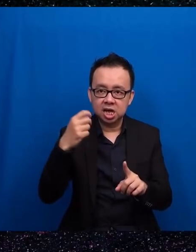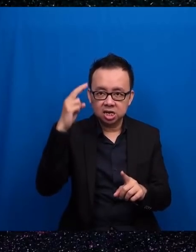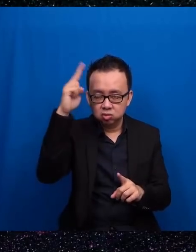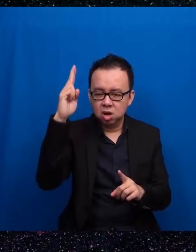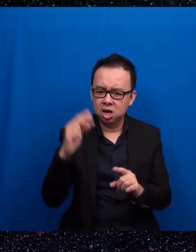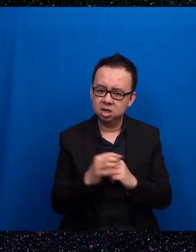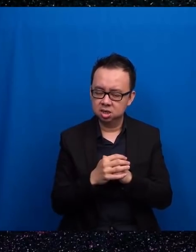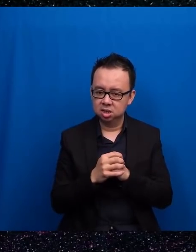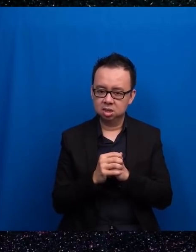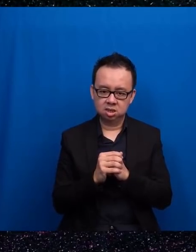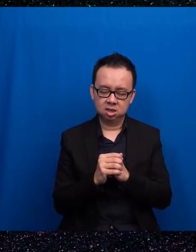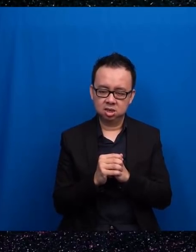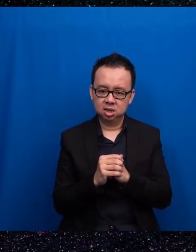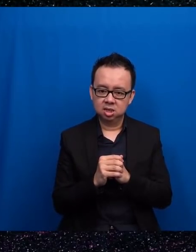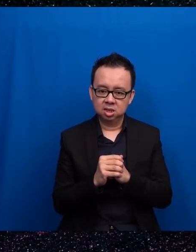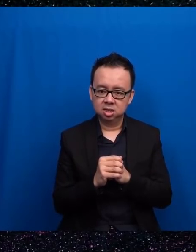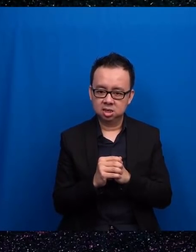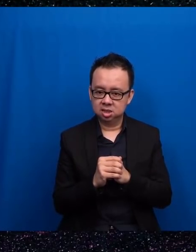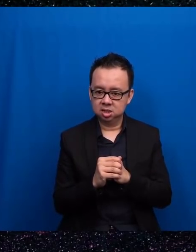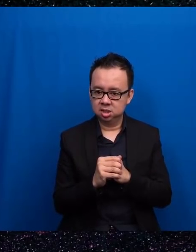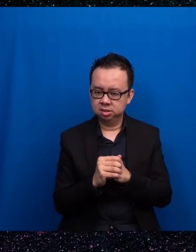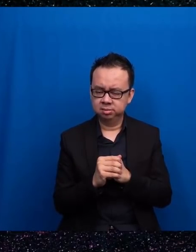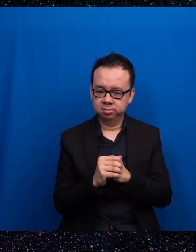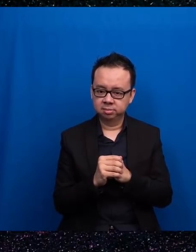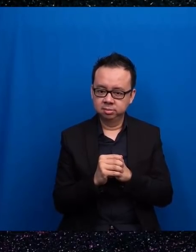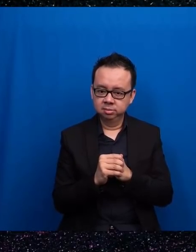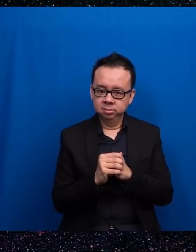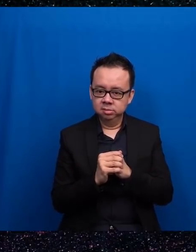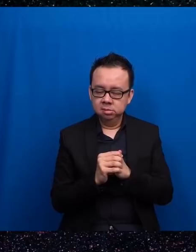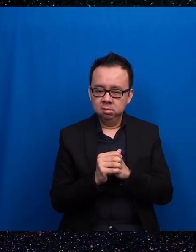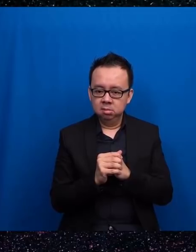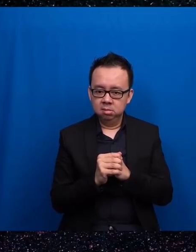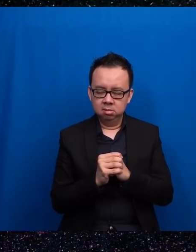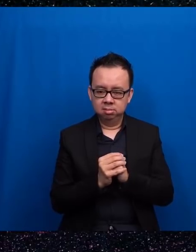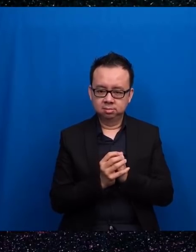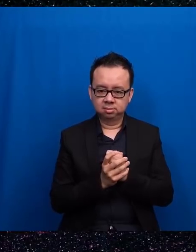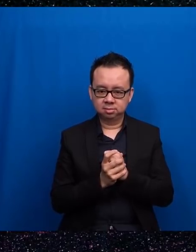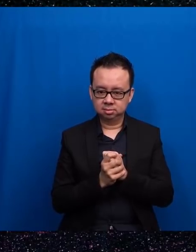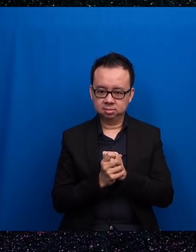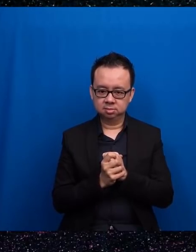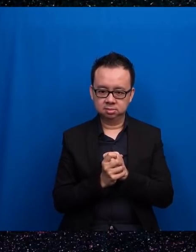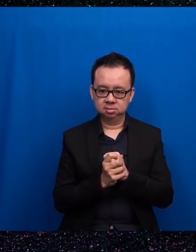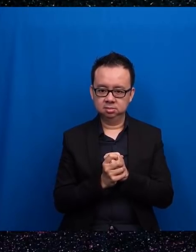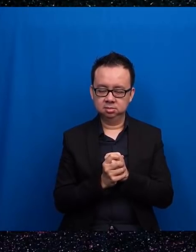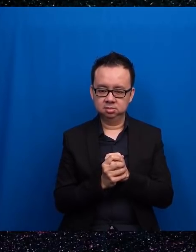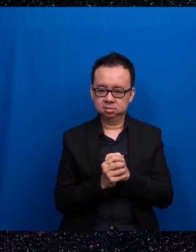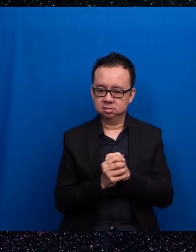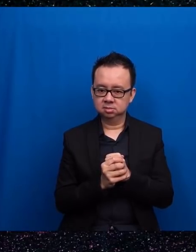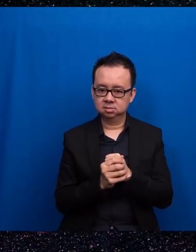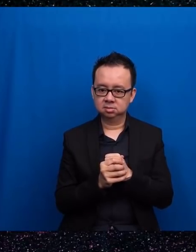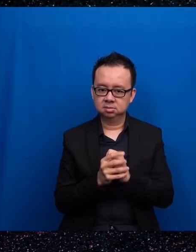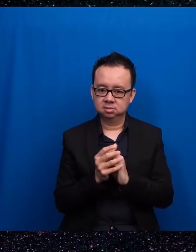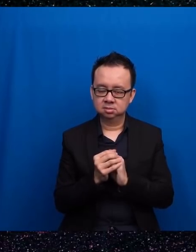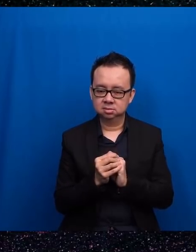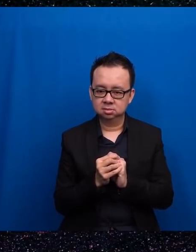dan dari milik pusaka Yakub bapa leluhurmu. Jangan terpancing dengan kata aku akan memberi makan. Biasa, dia Yehova Jireh, dia yang memberi